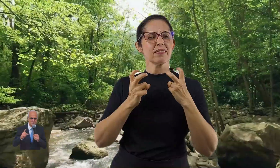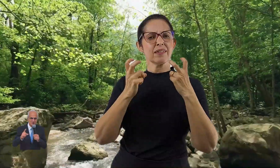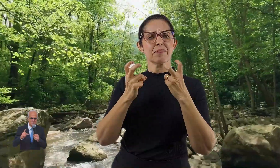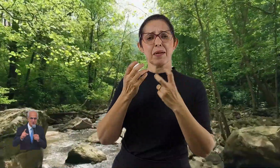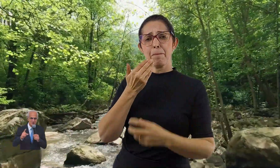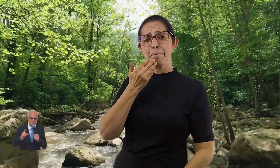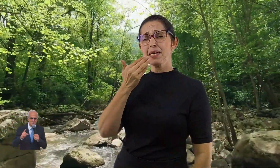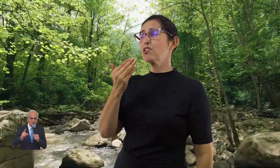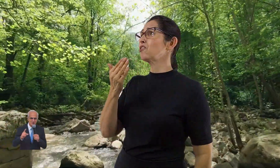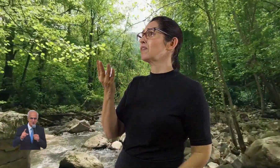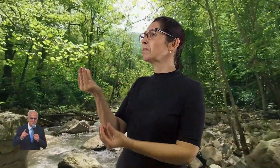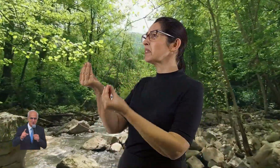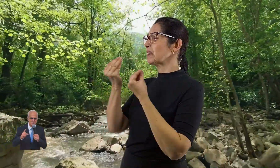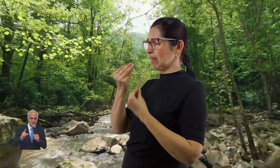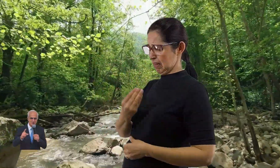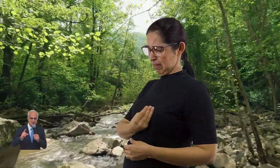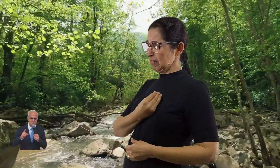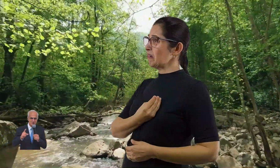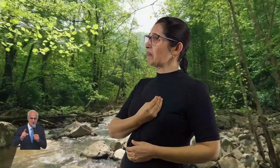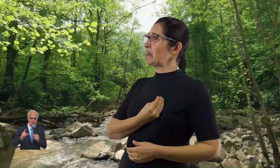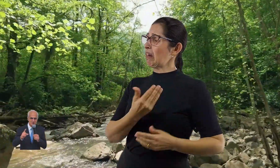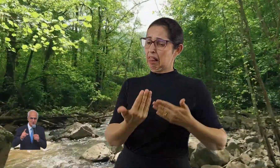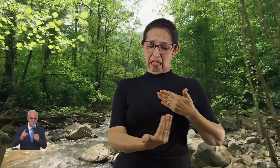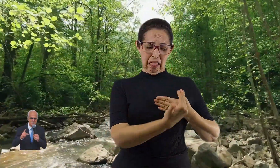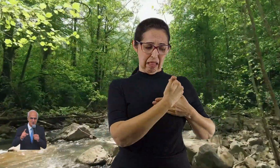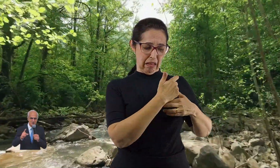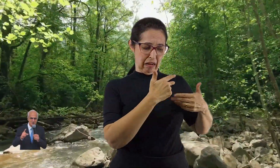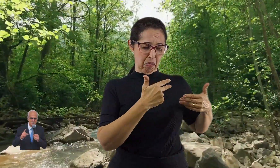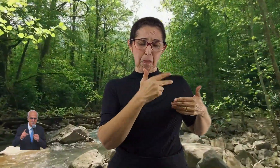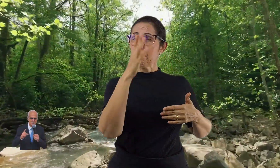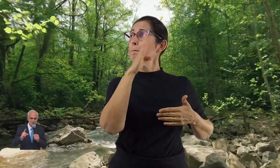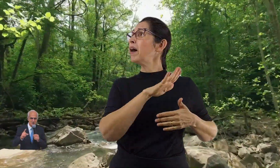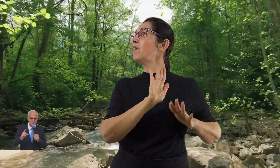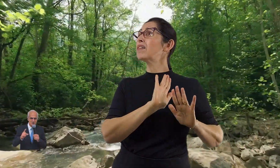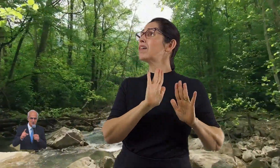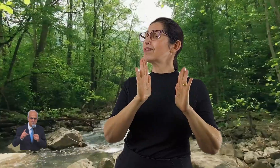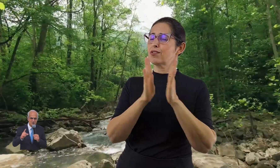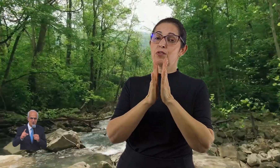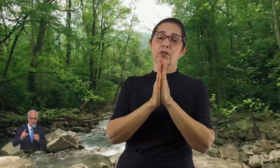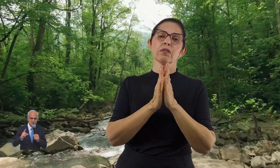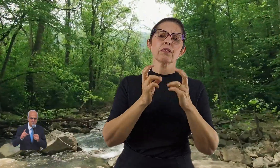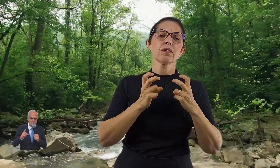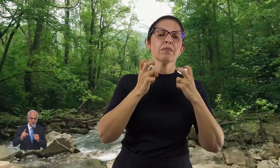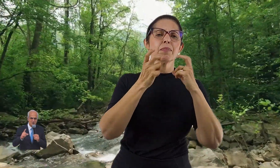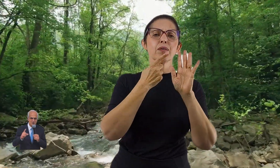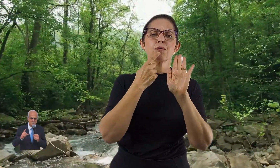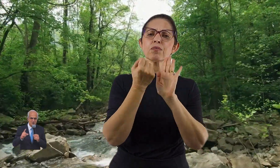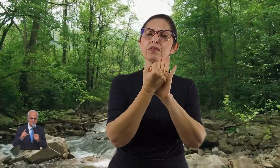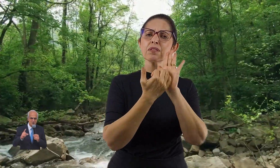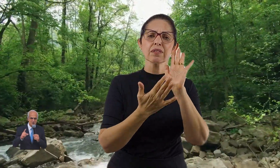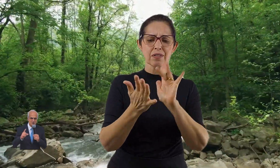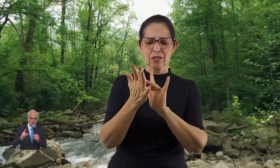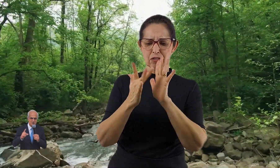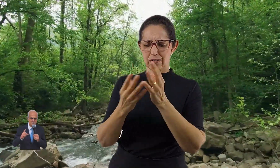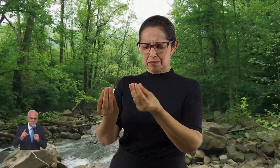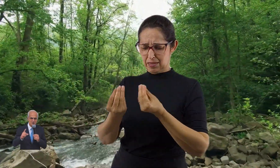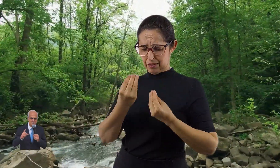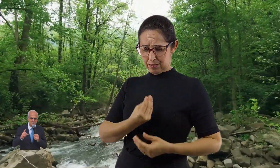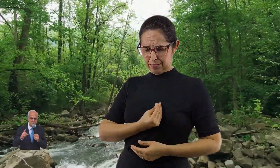a morte não entre. É o clamor pelo sangue de Jesus, que é vida. É o clamor para que o